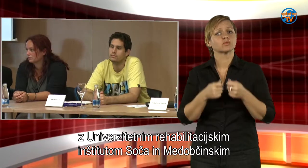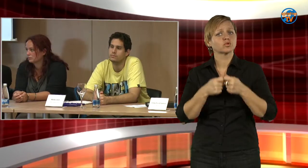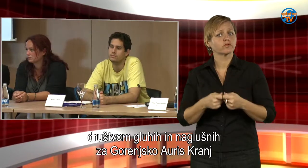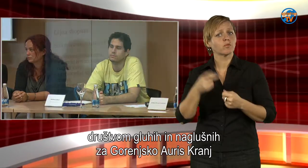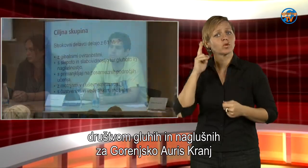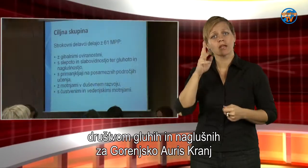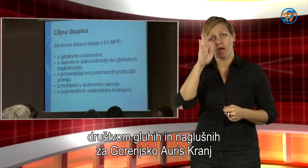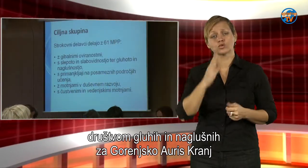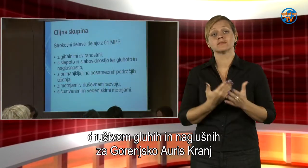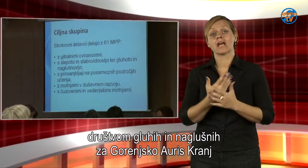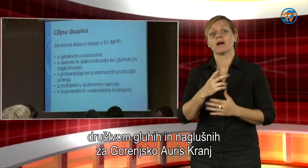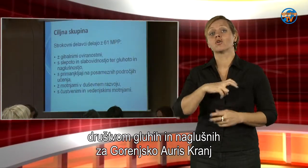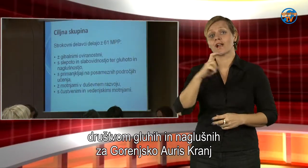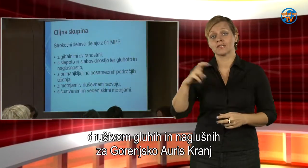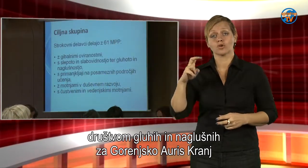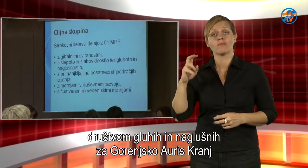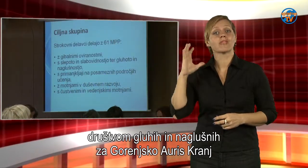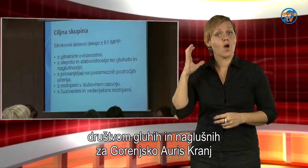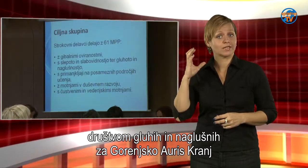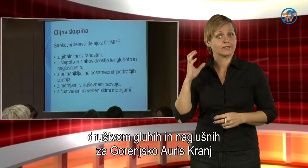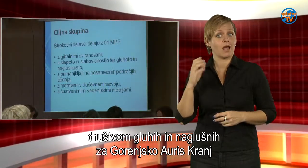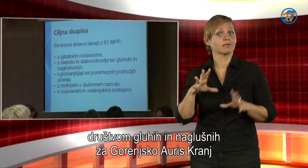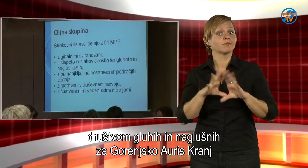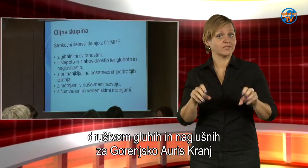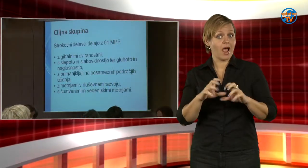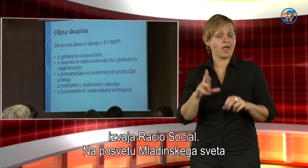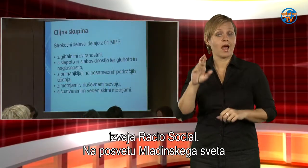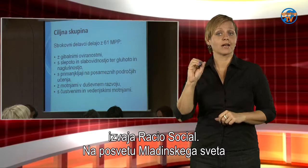za Gorenjsko Auris Kranj izvaja Ratio Social.